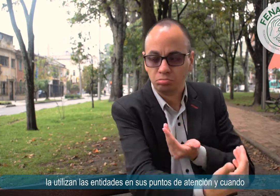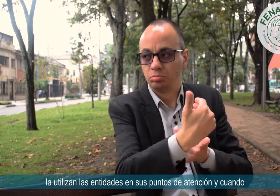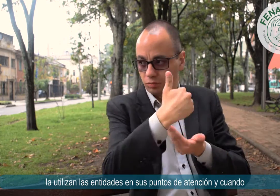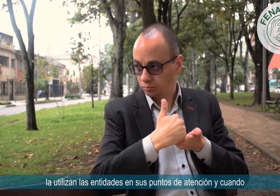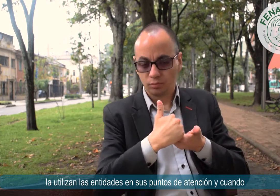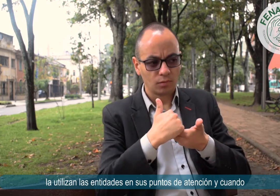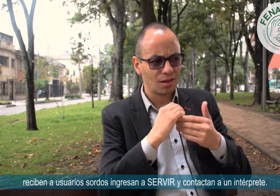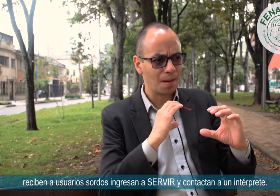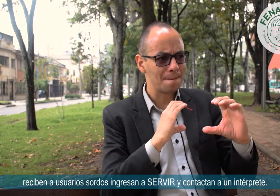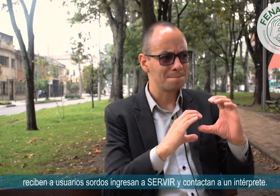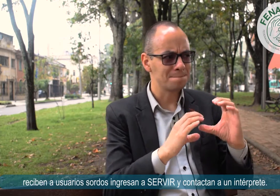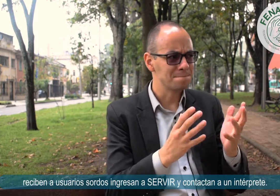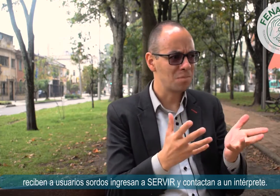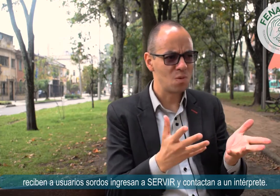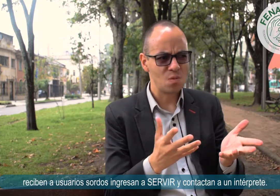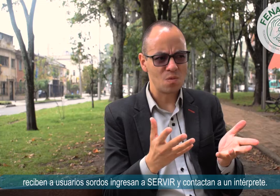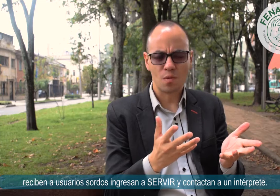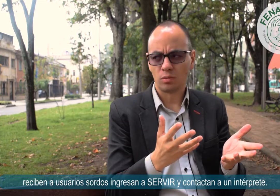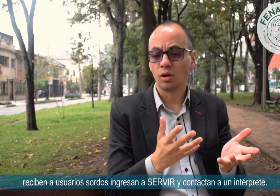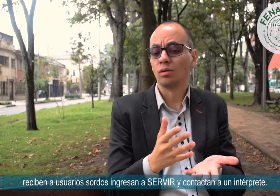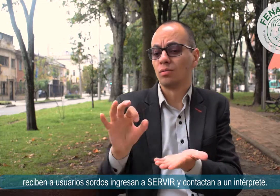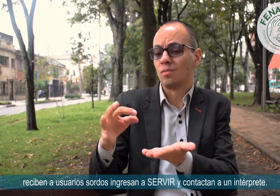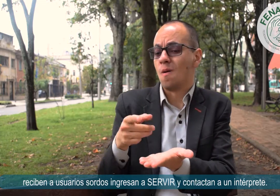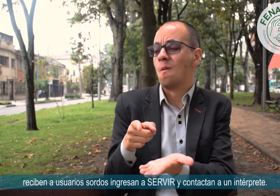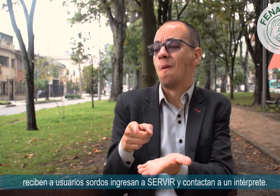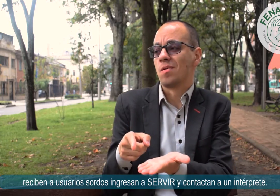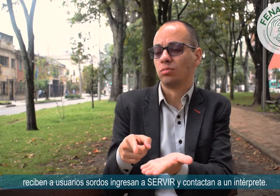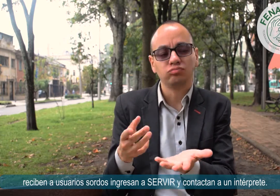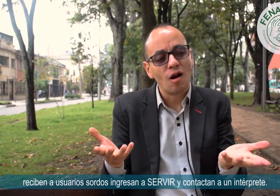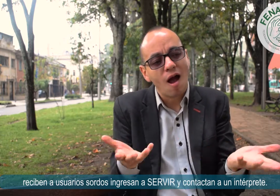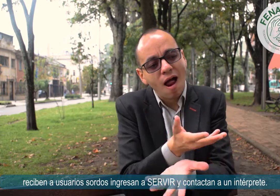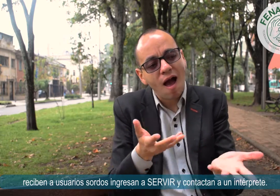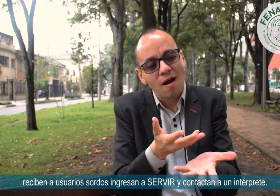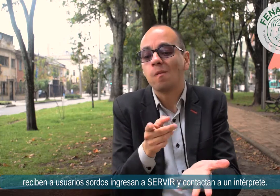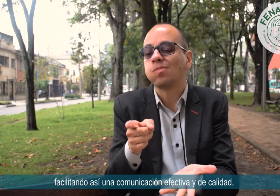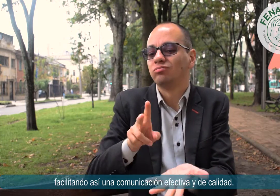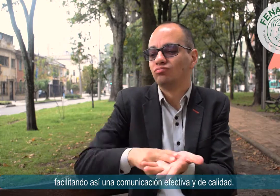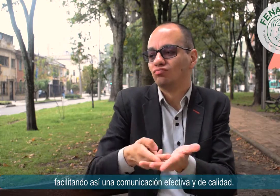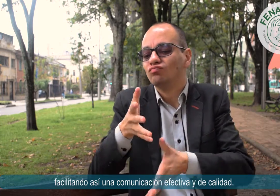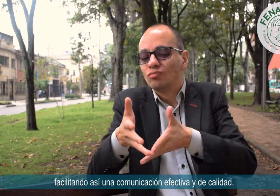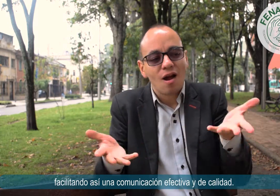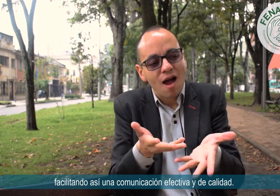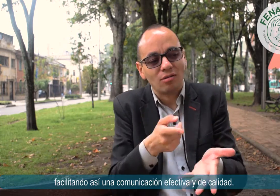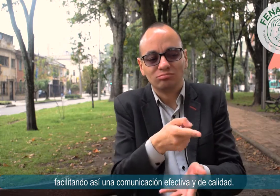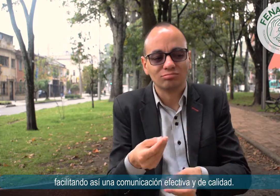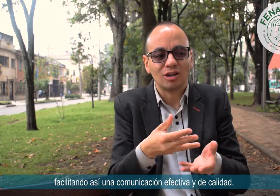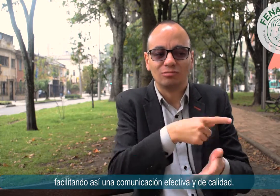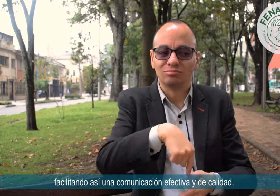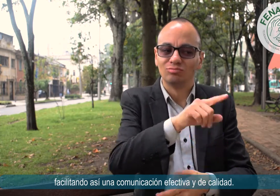cuando reciben a usuarios sordos, ingresan a Servir Y contactan a un intérprete Facilitando así una comunicación efectiva y de calidad